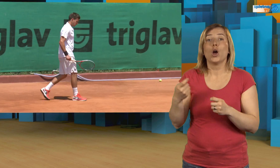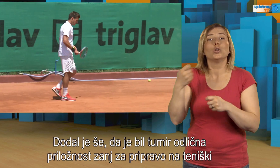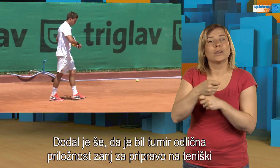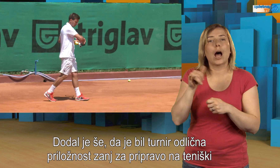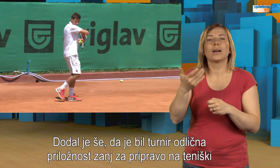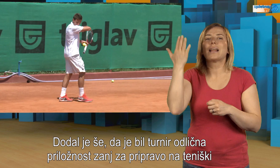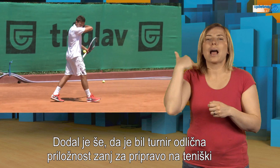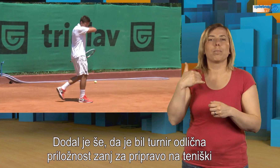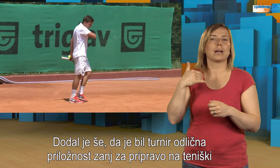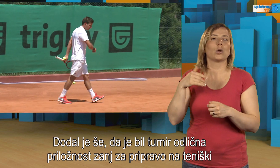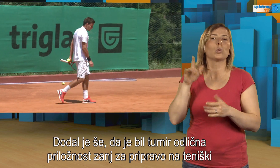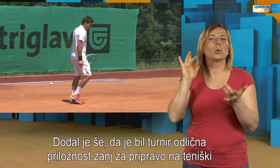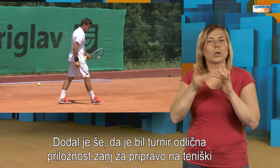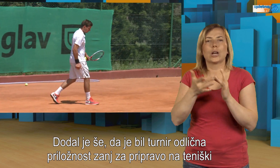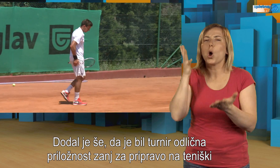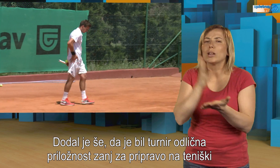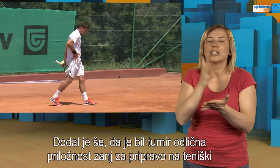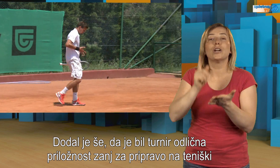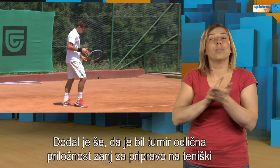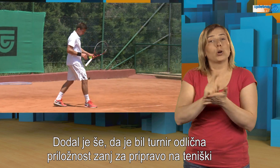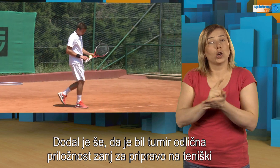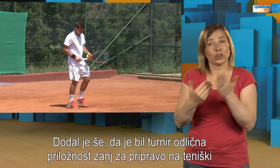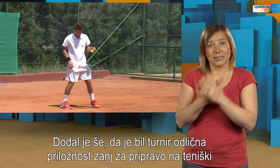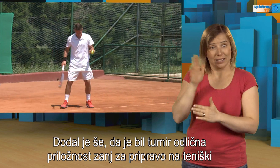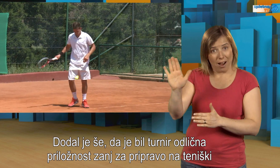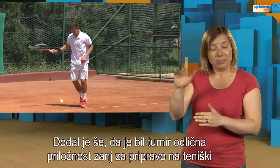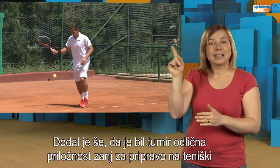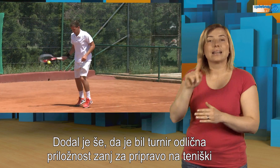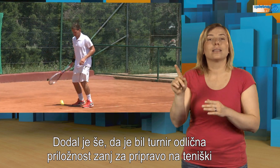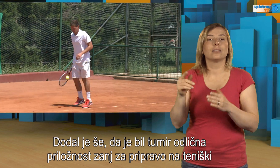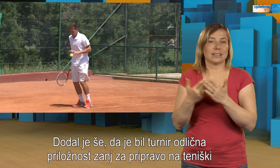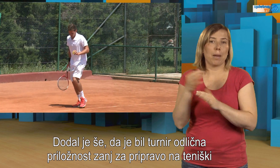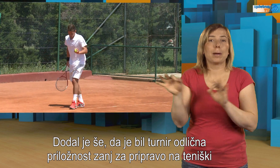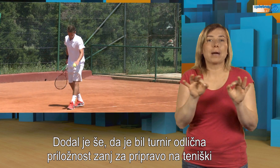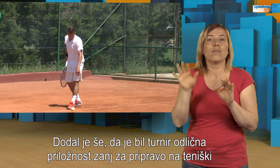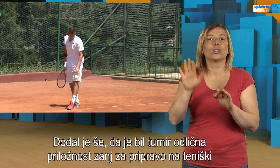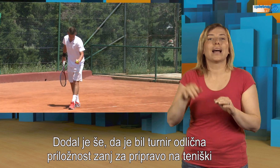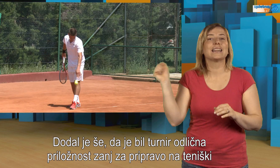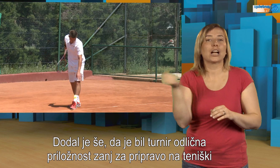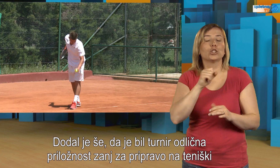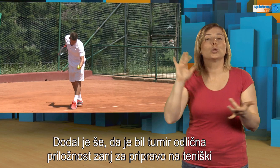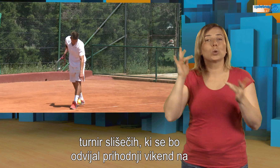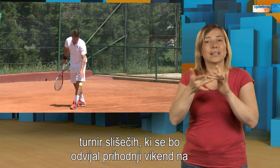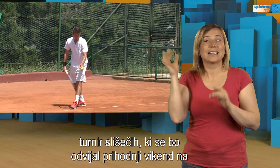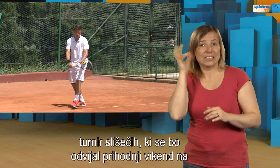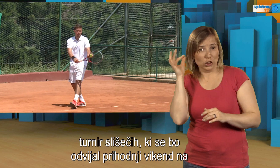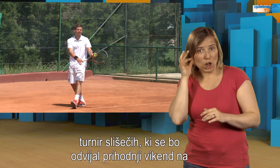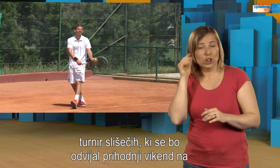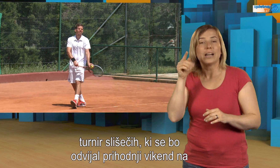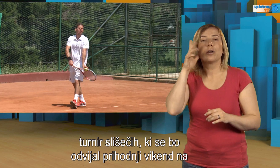Dodal je še, da je bil turnir odlična priložnost zanj za pripravo na teniški turnir slišečih, ki se bo odvijal prihodnji vikend na Blatnem